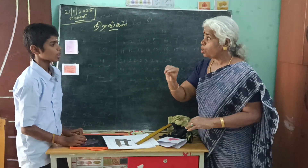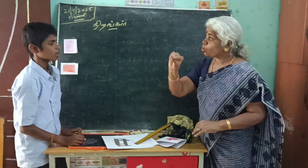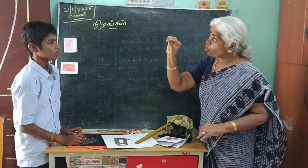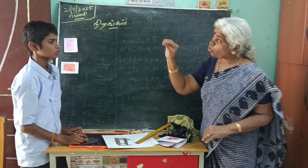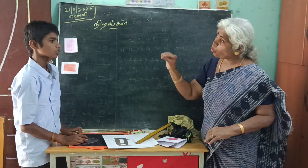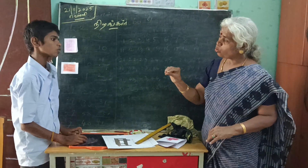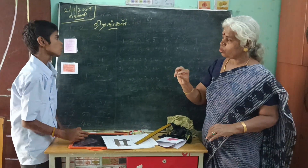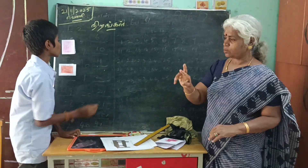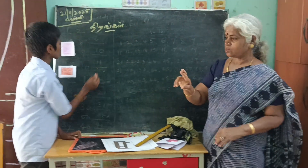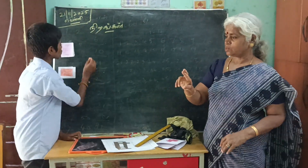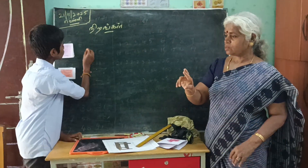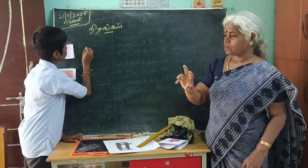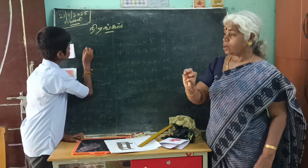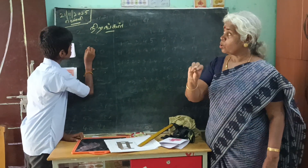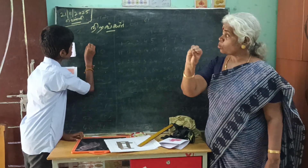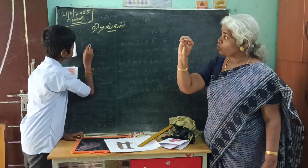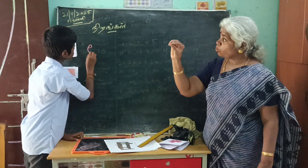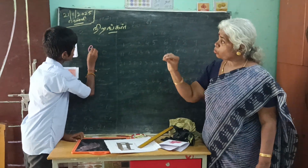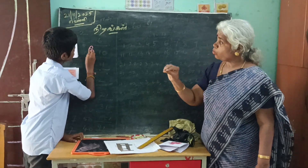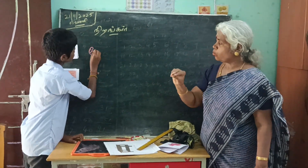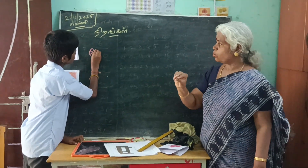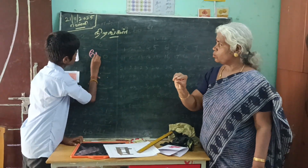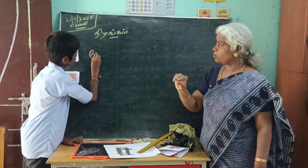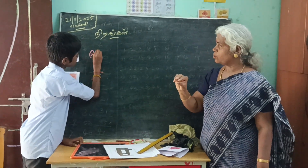ரோ ரோ.